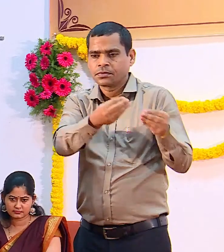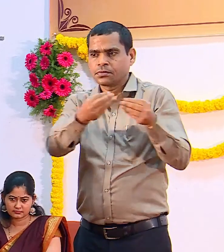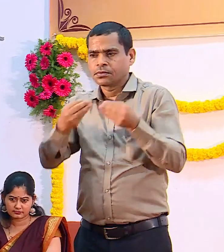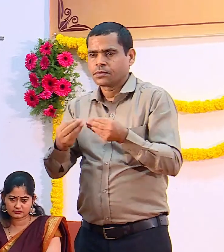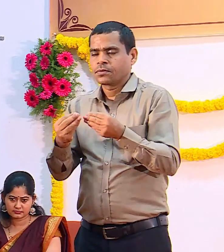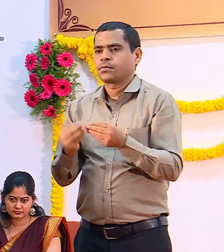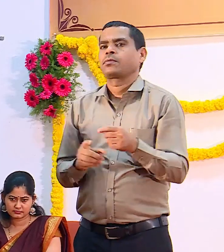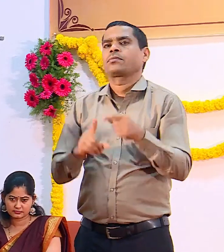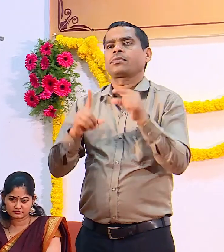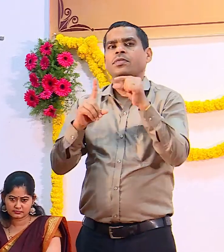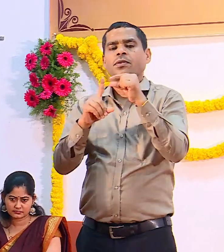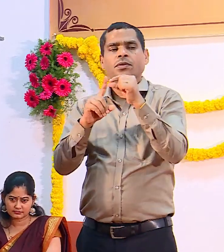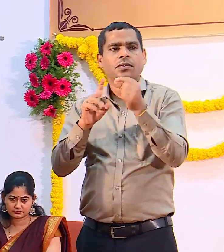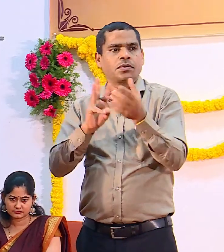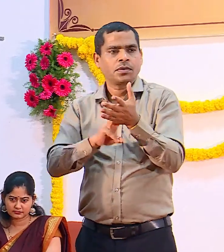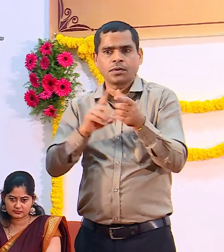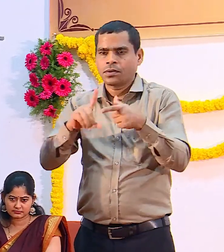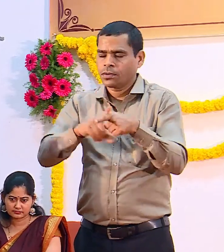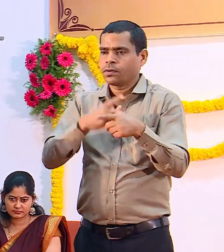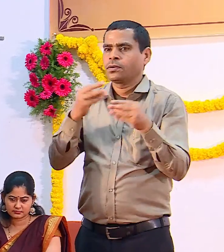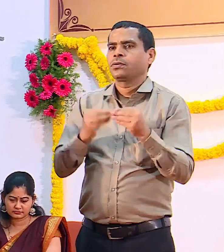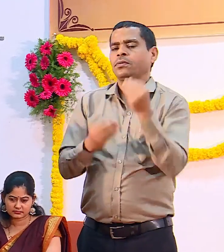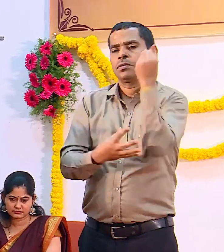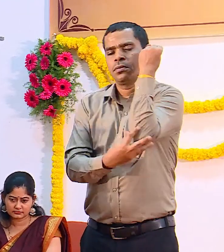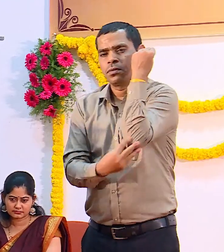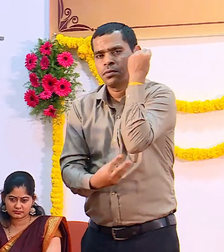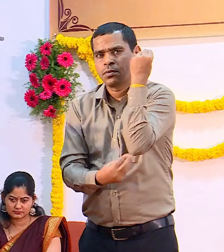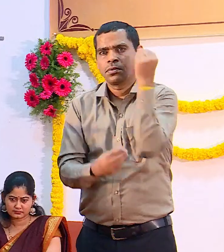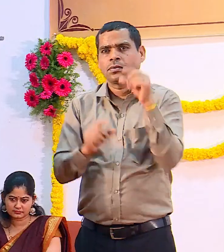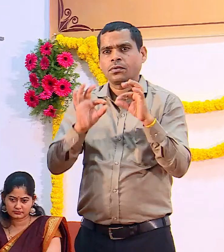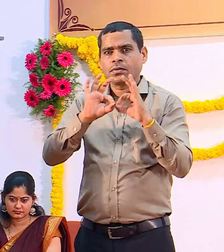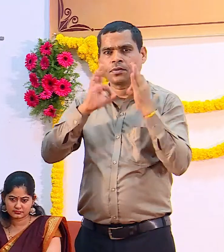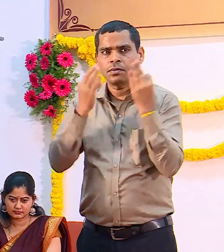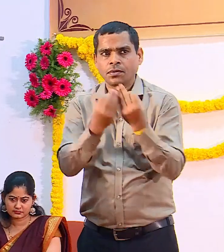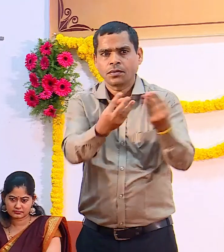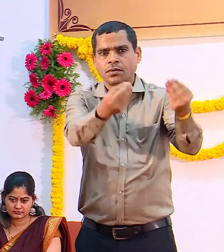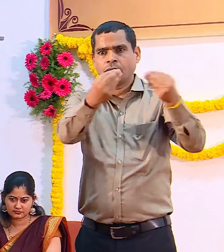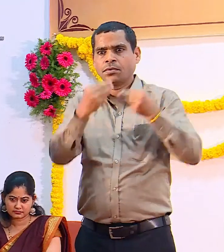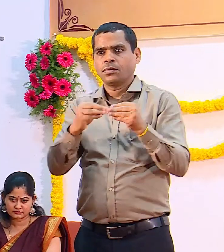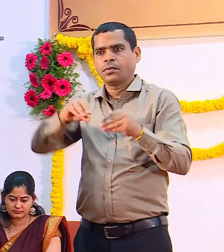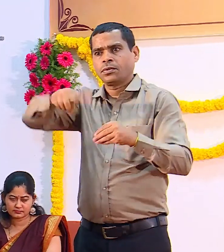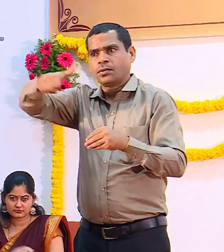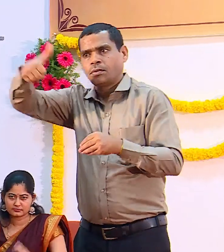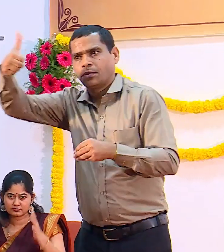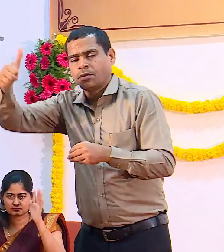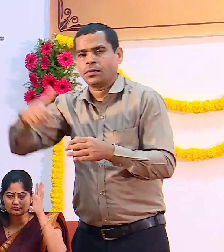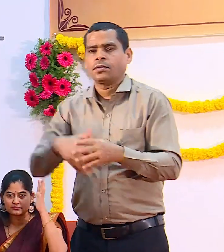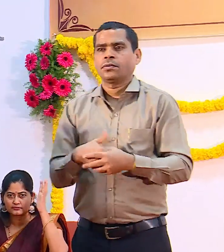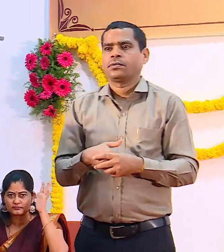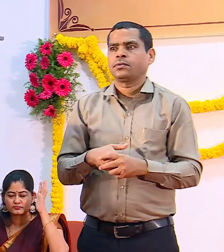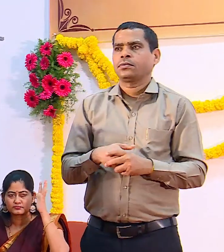इन द पीएमजे सो दैट द पुअर फैमिलीज कैन बी बेनिफिटेड।